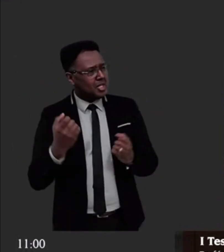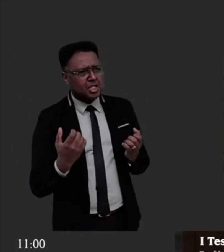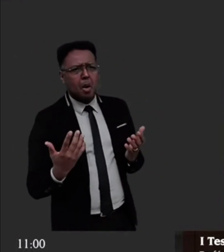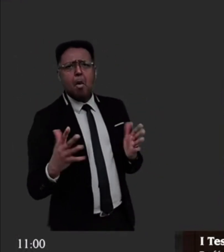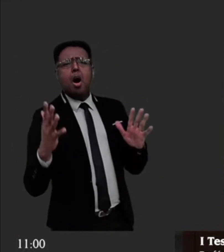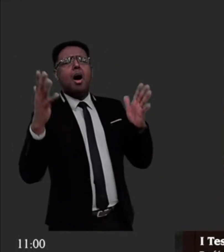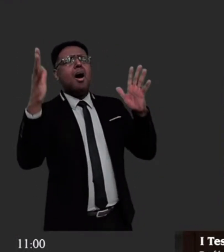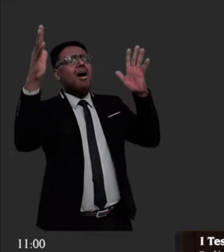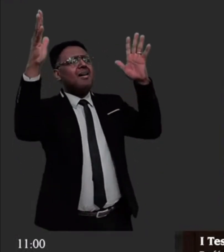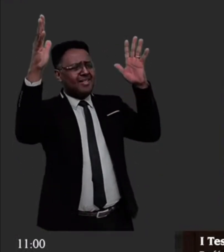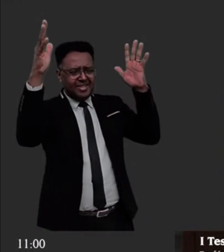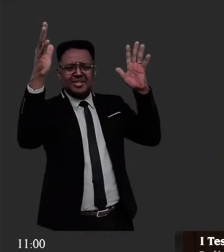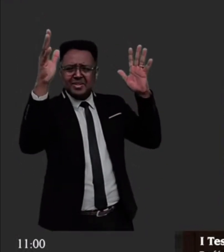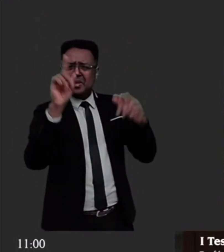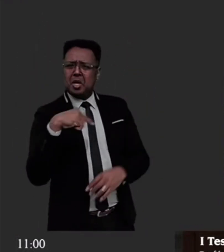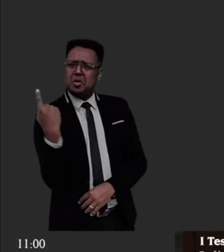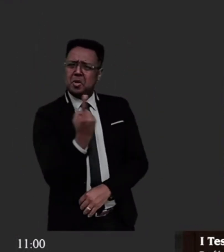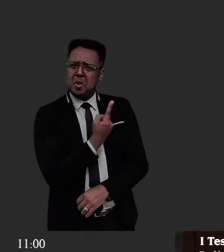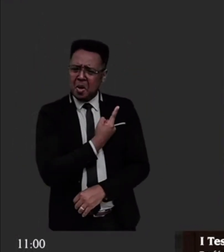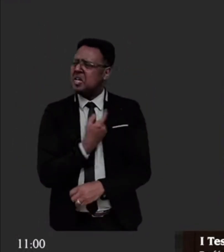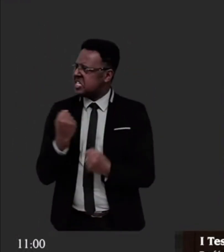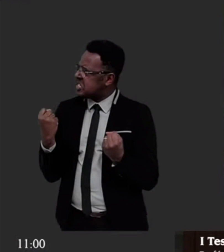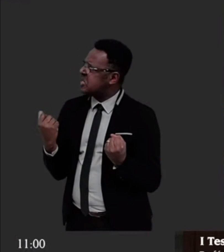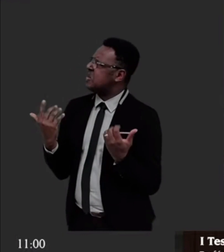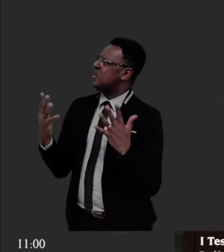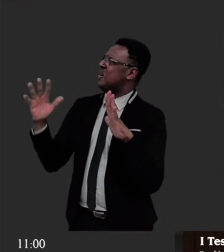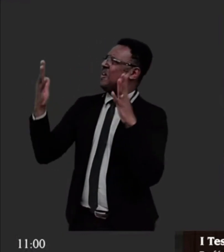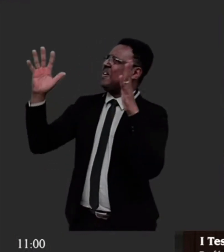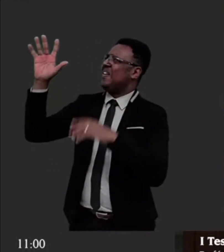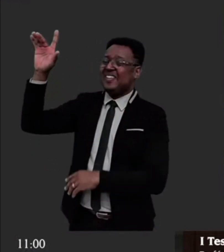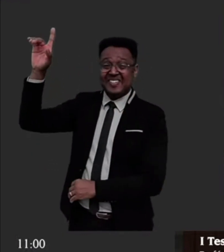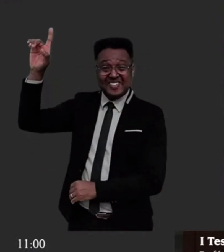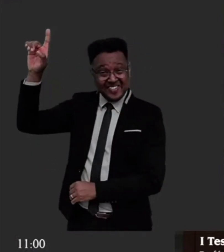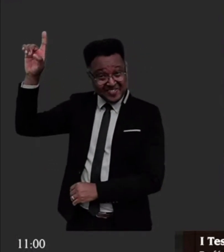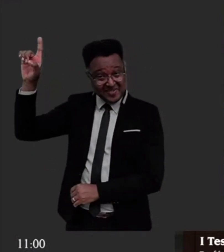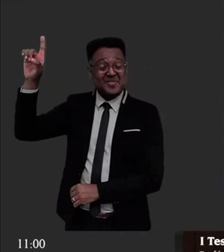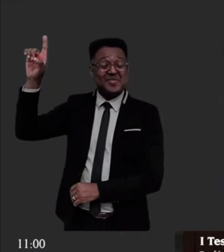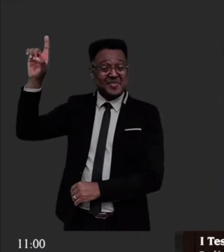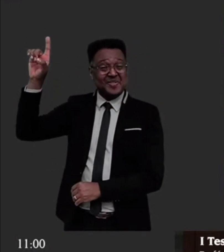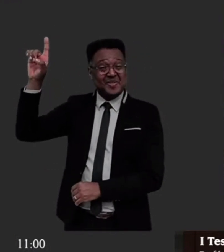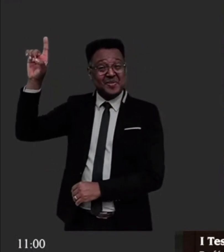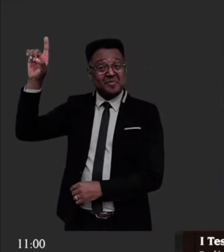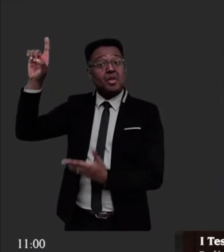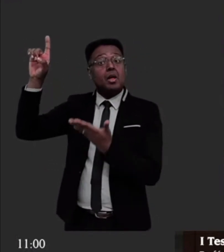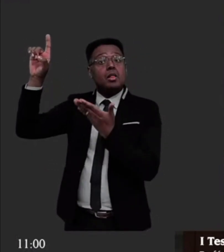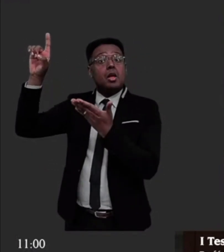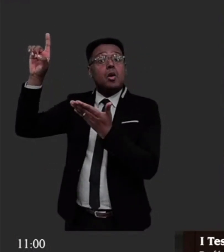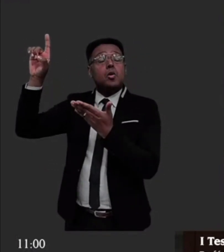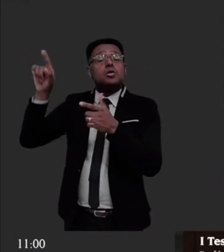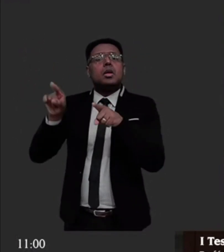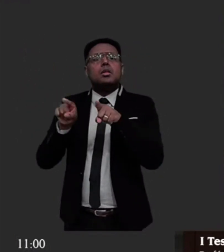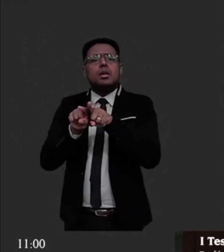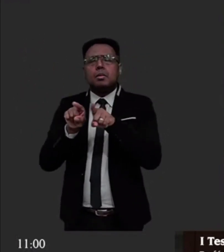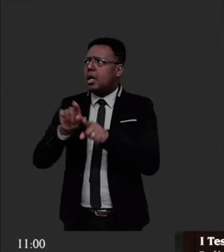nesta manhã. Louvado seja Deus. E Deus também nos considere, irmãos, como amantes